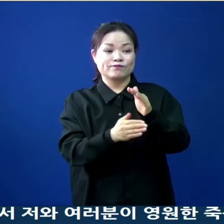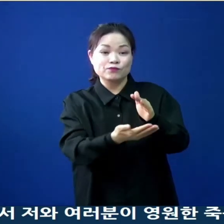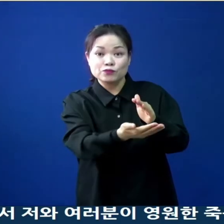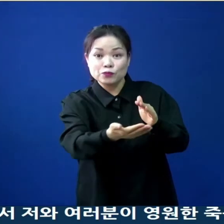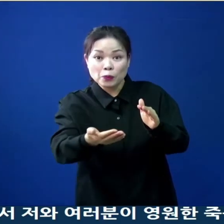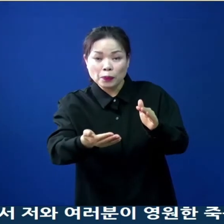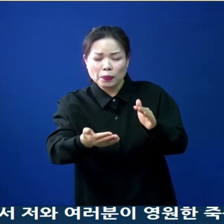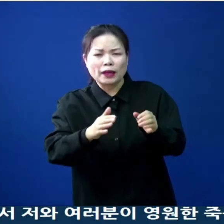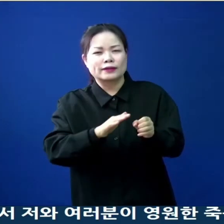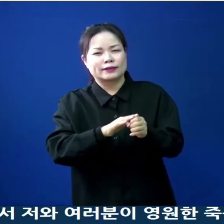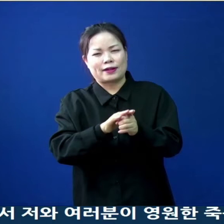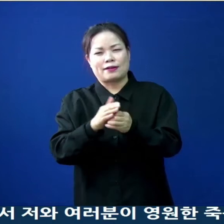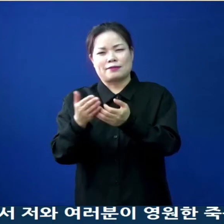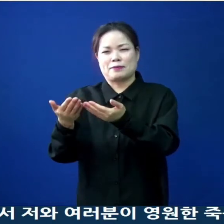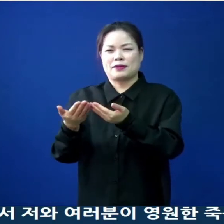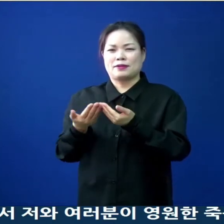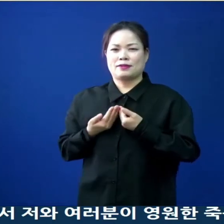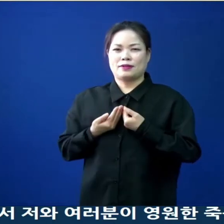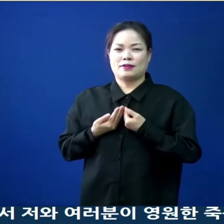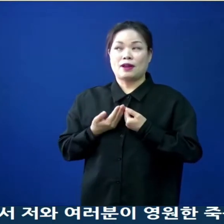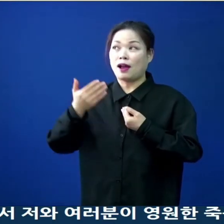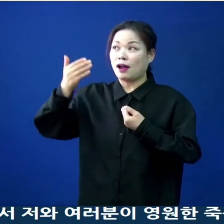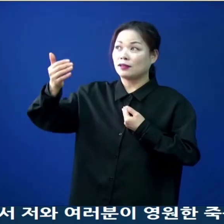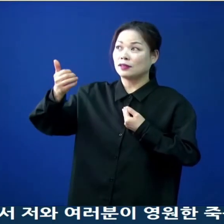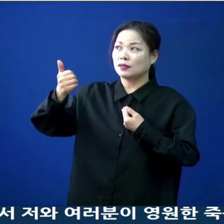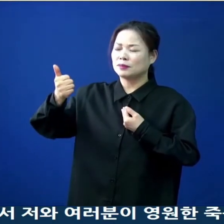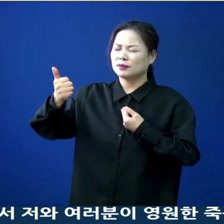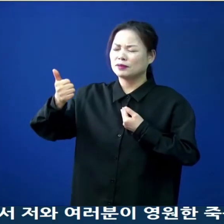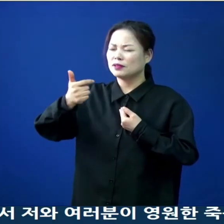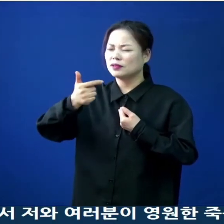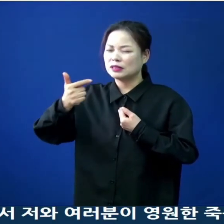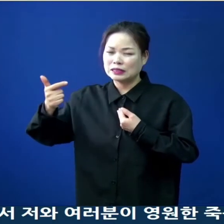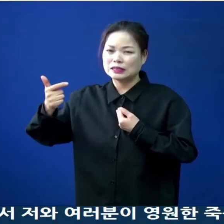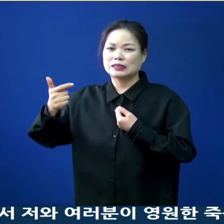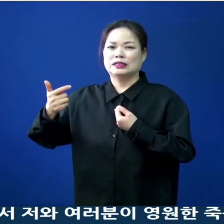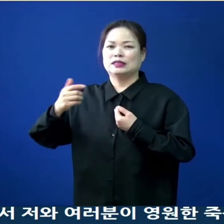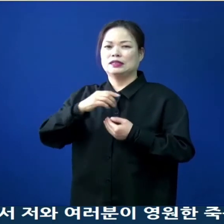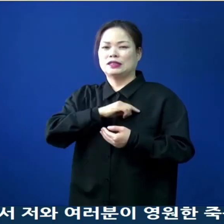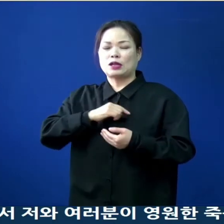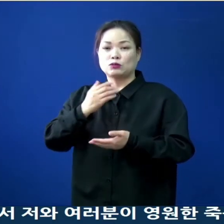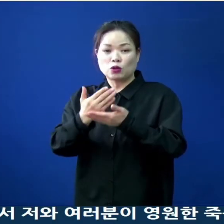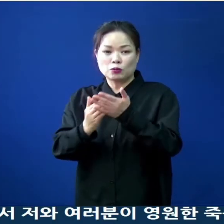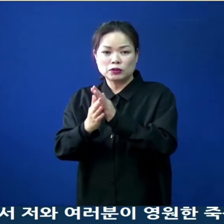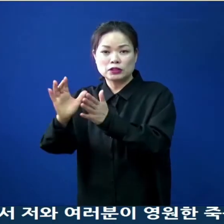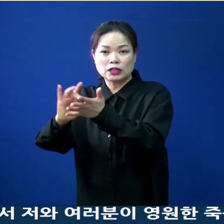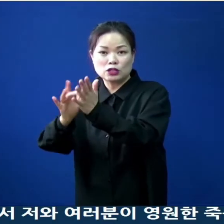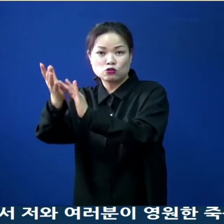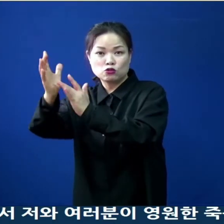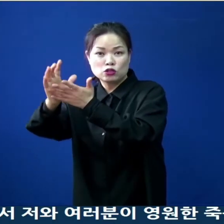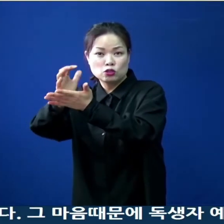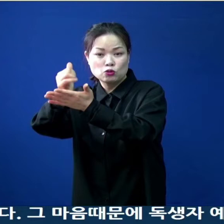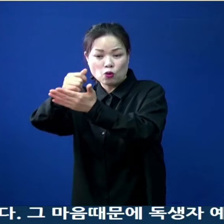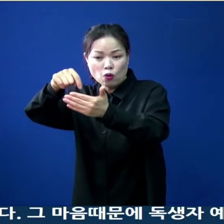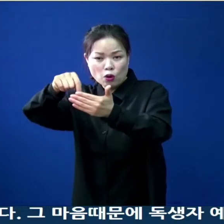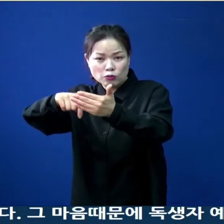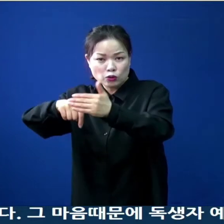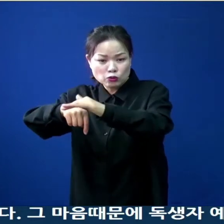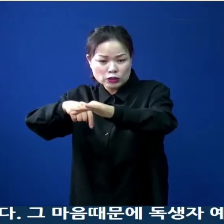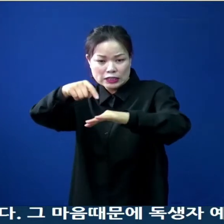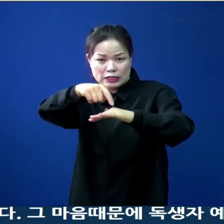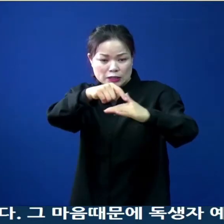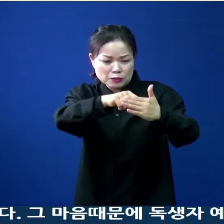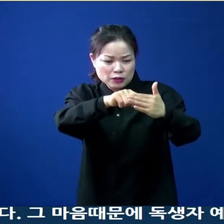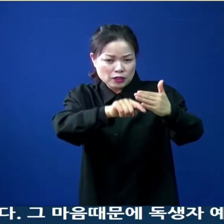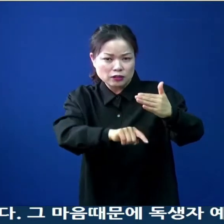우리가 이런 사랑을 받았습니다. 하나님의 그 참을 수 없는 마음이 예수 그리스도를 통해서 성령 안에서 우리 심령